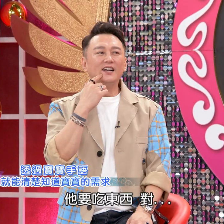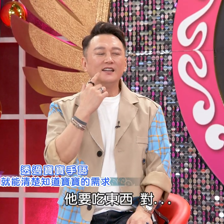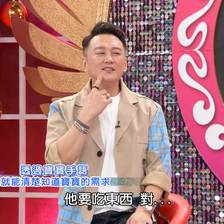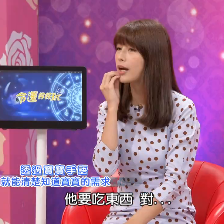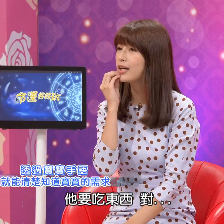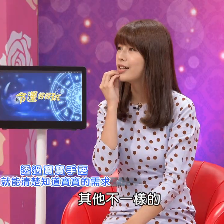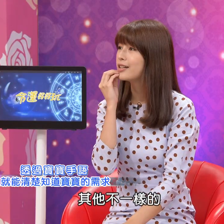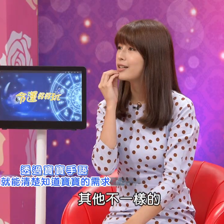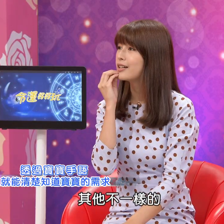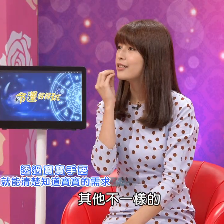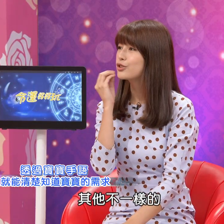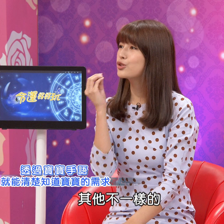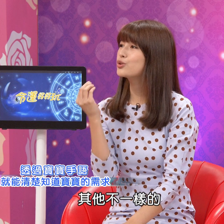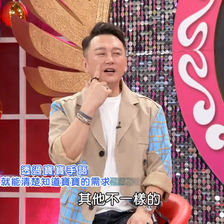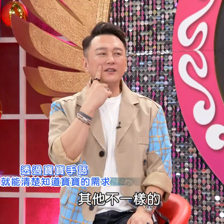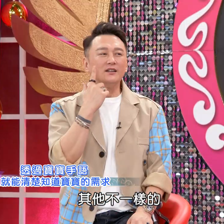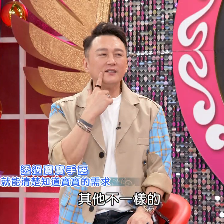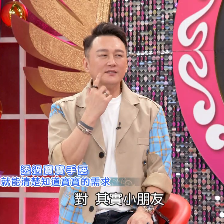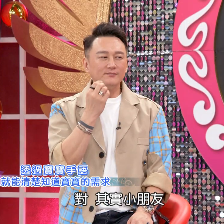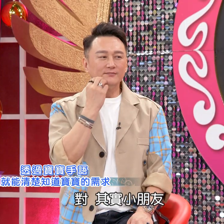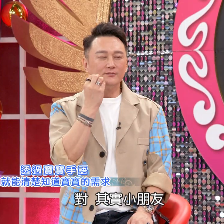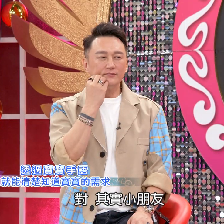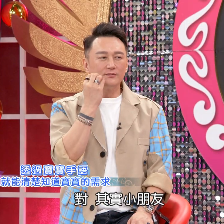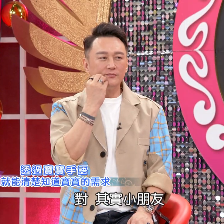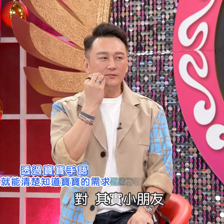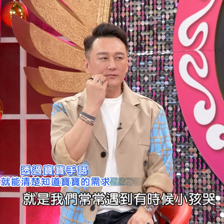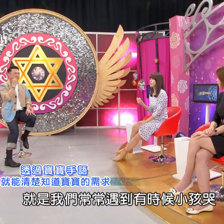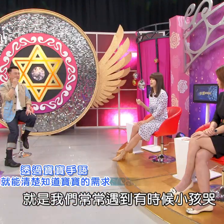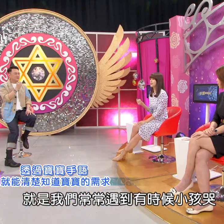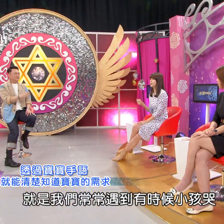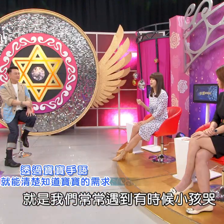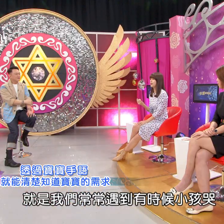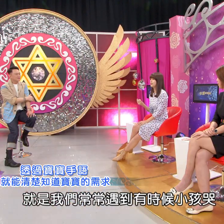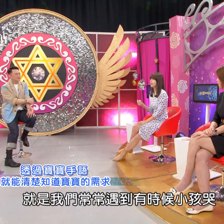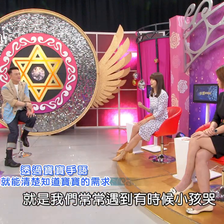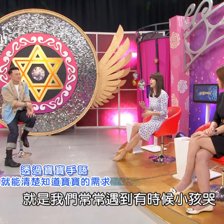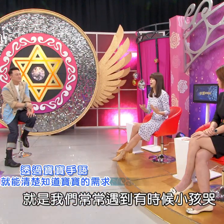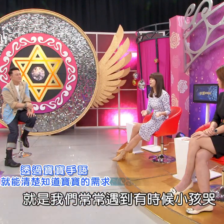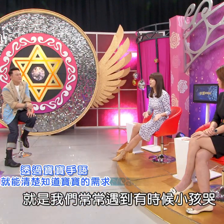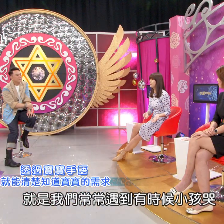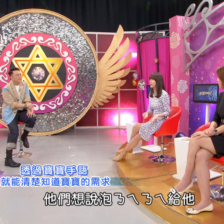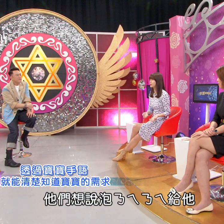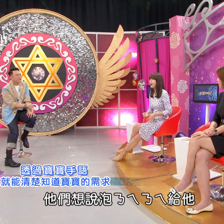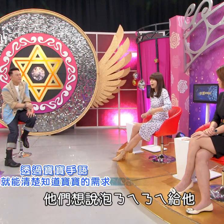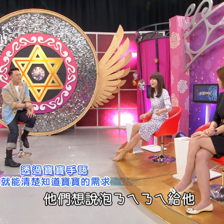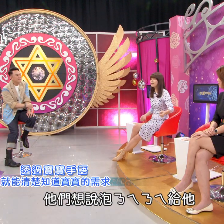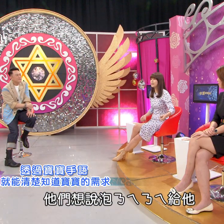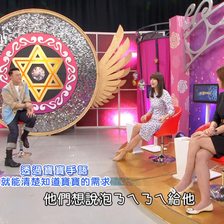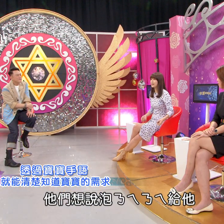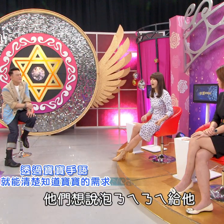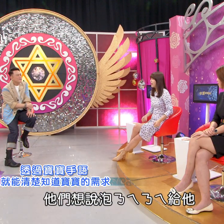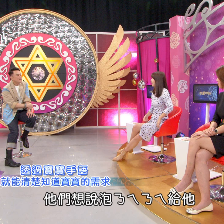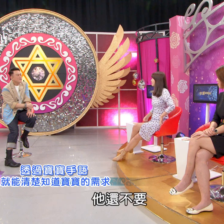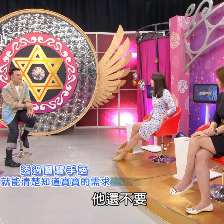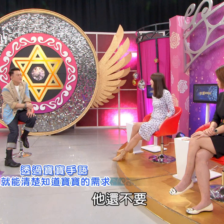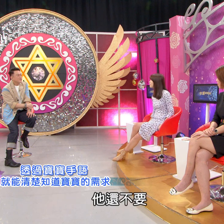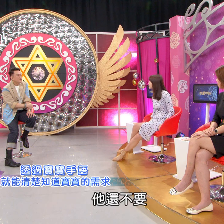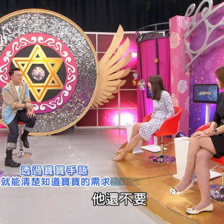其他不一樣的對其實小朋友就是我們常常遇到有時候小孩哭然後他們想說泡奶奶給他欸他還不要